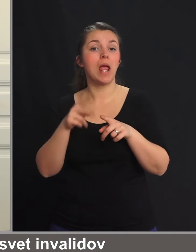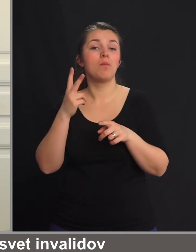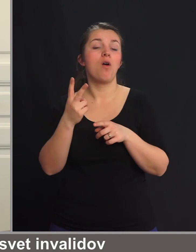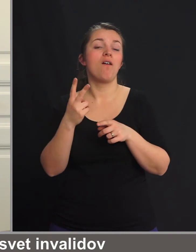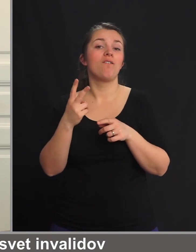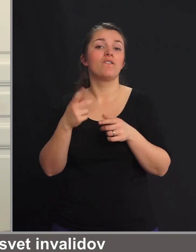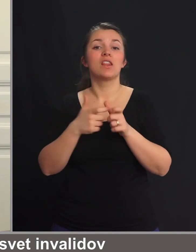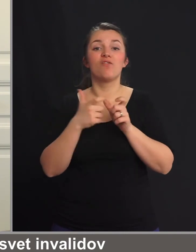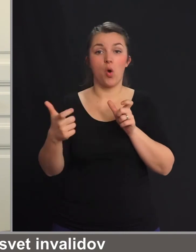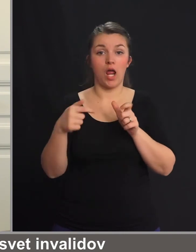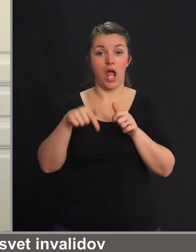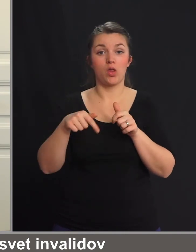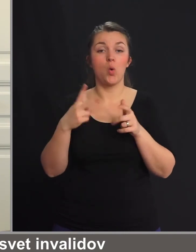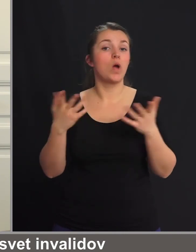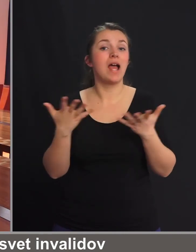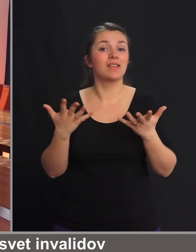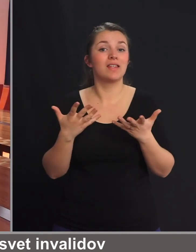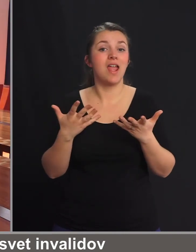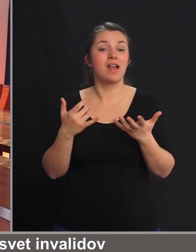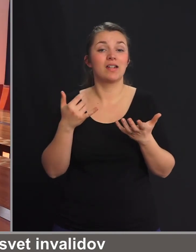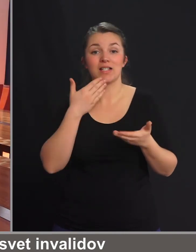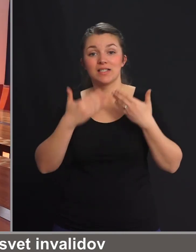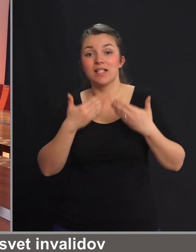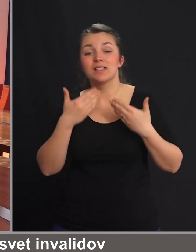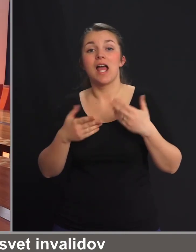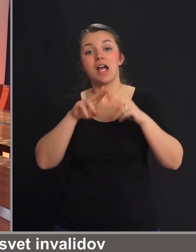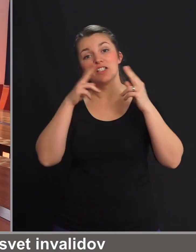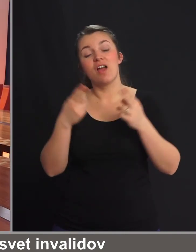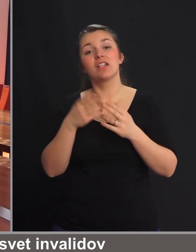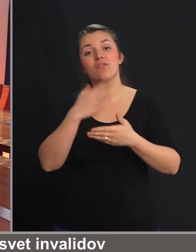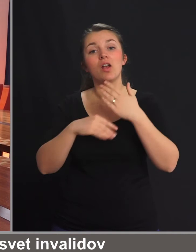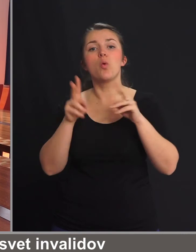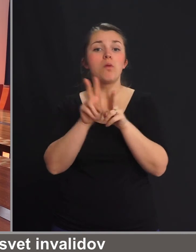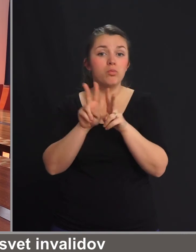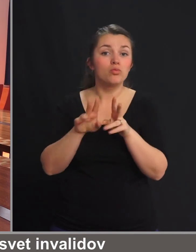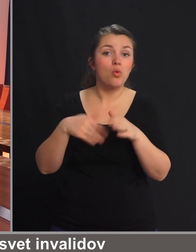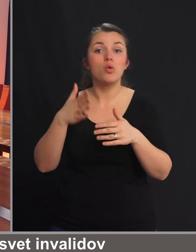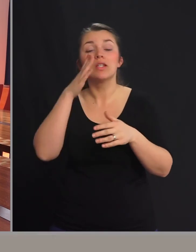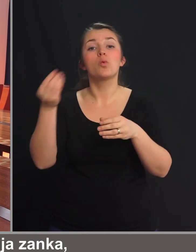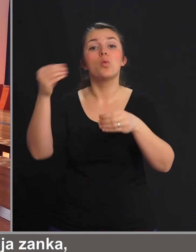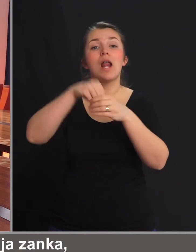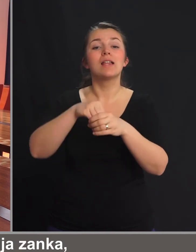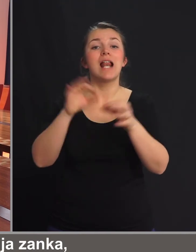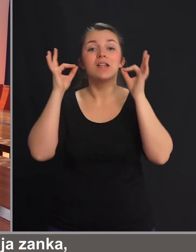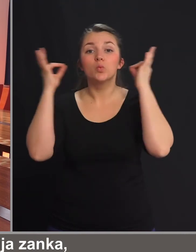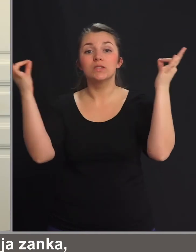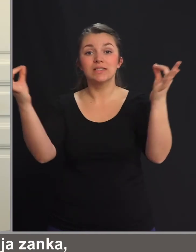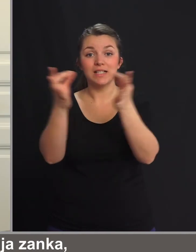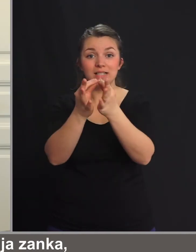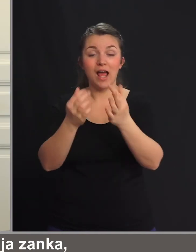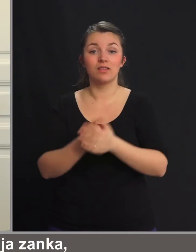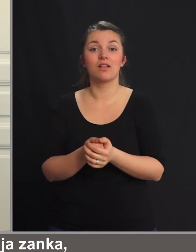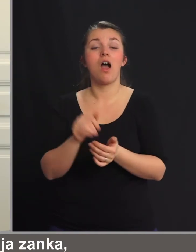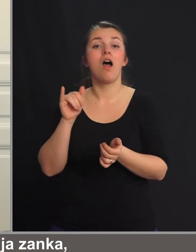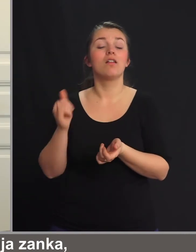Načrtujemo v dvorano, v katerim se sestaja svet invalidov in podobno, da se bo vgradila